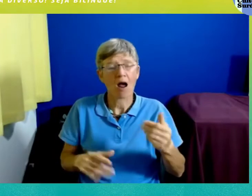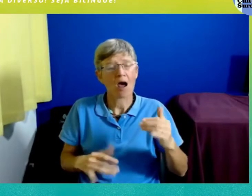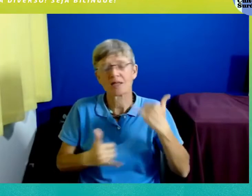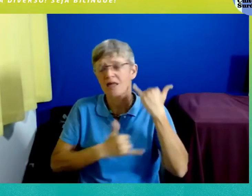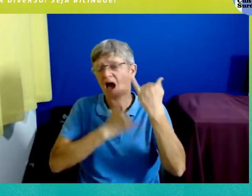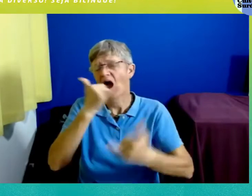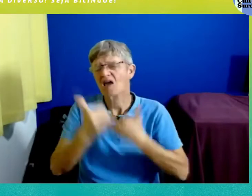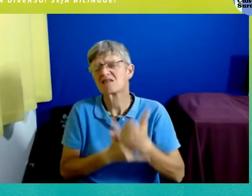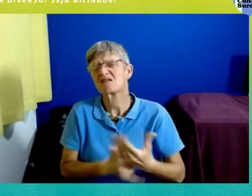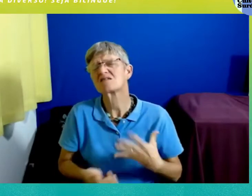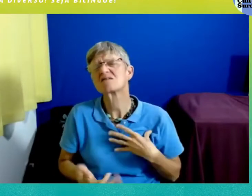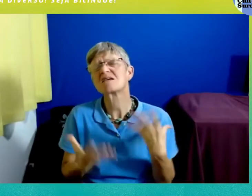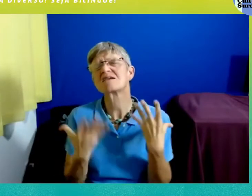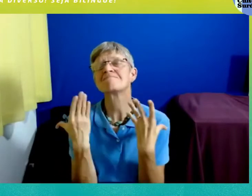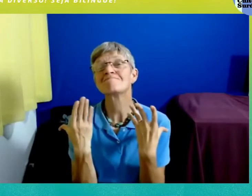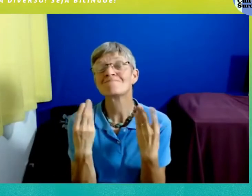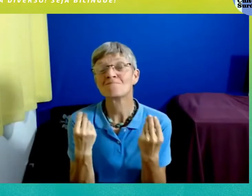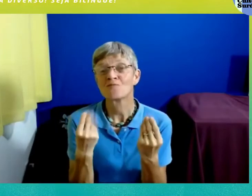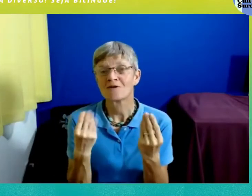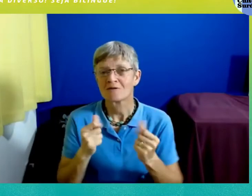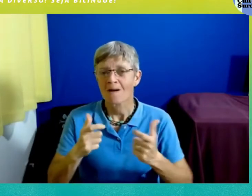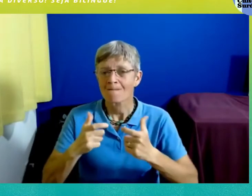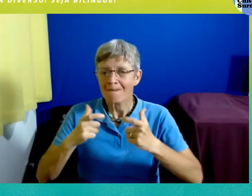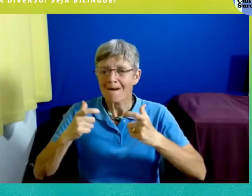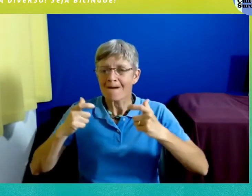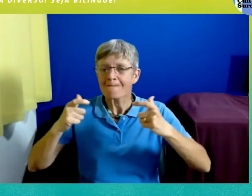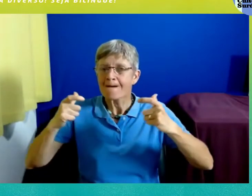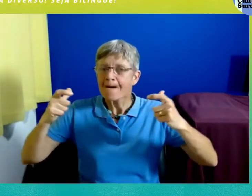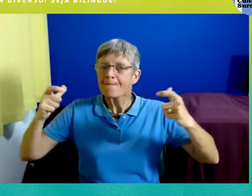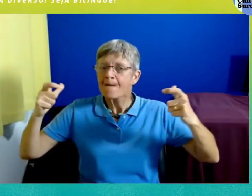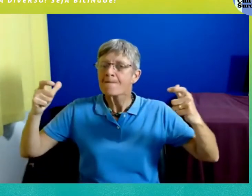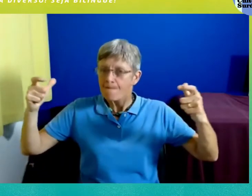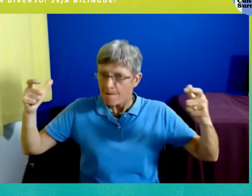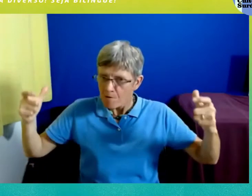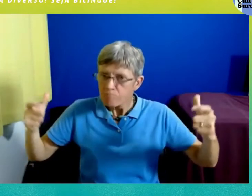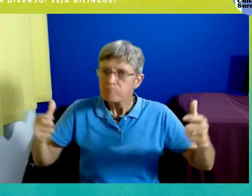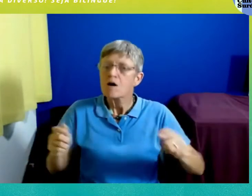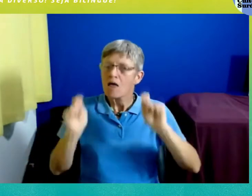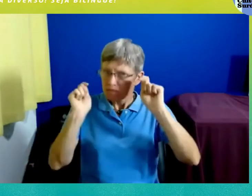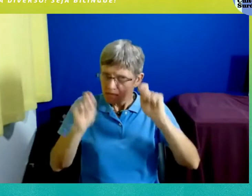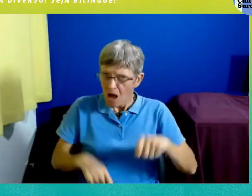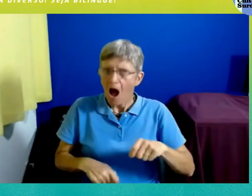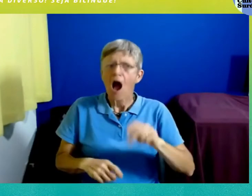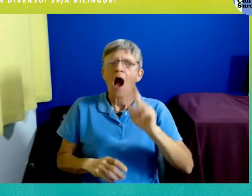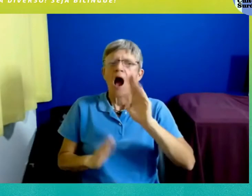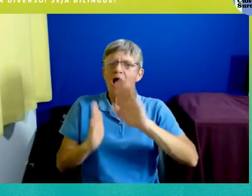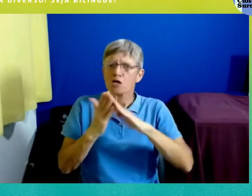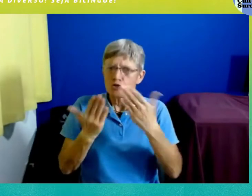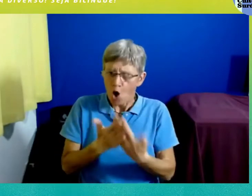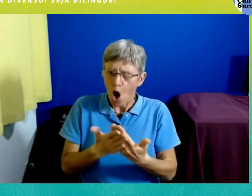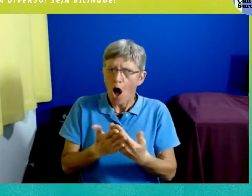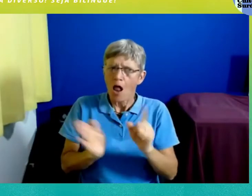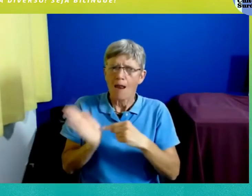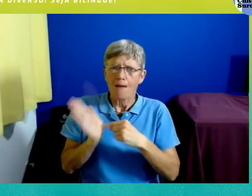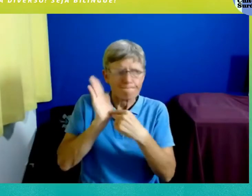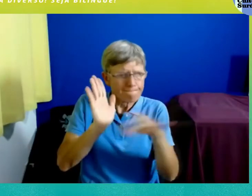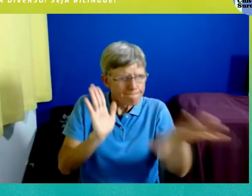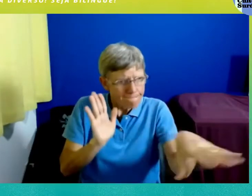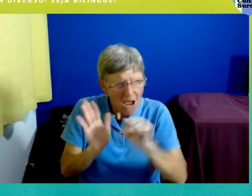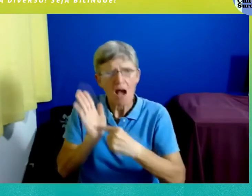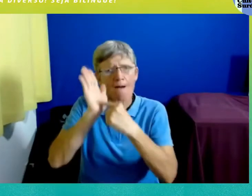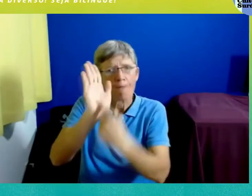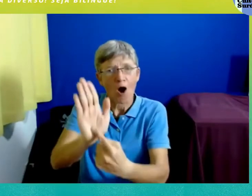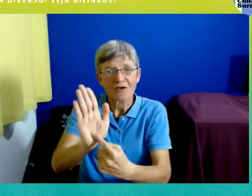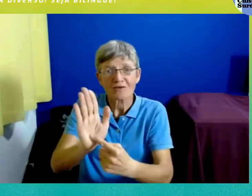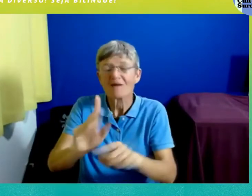na literatura surda. Agora, com a internet... E tudo isso aumentou muito essa produção de literatura. E aí dá